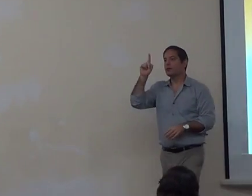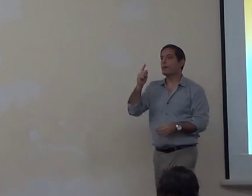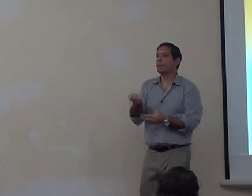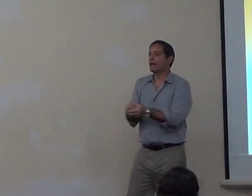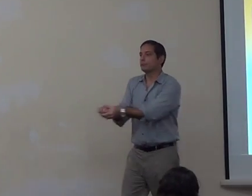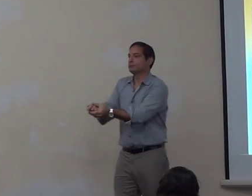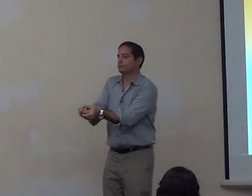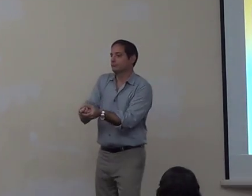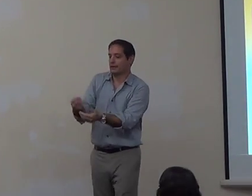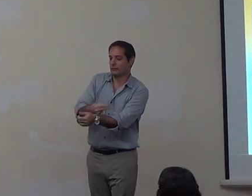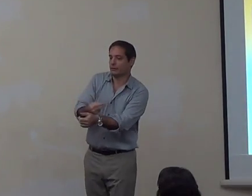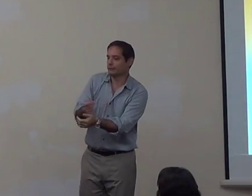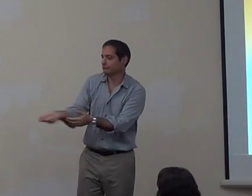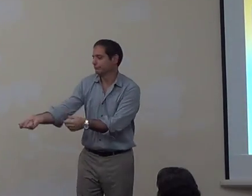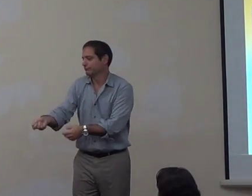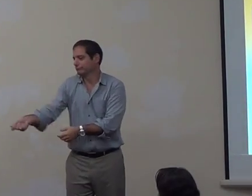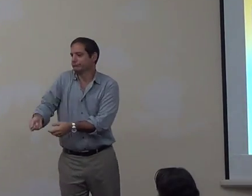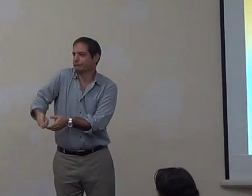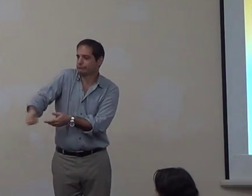¿Para qué lo usaba? Para...